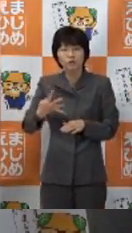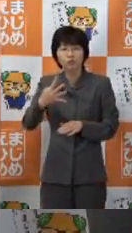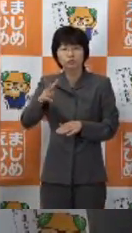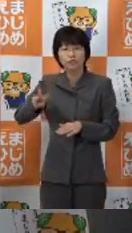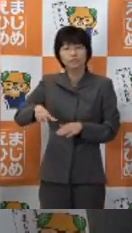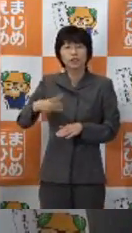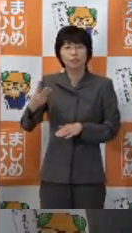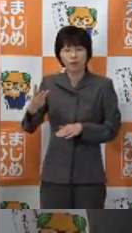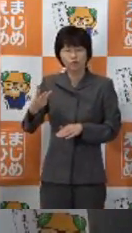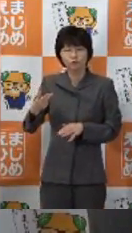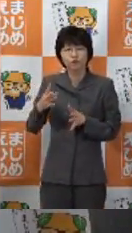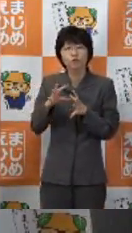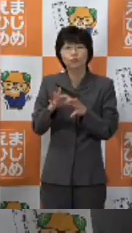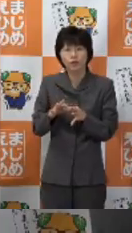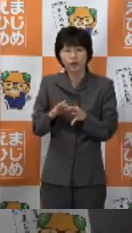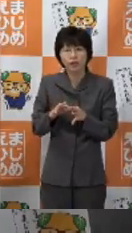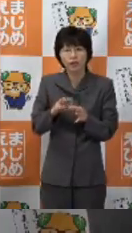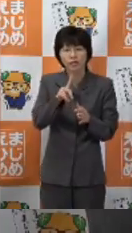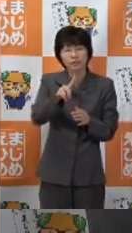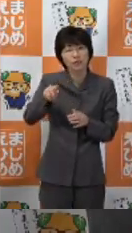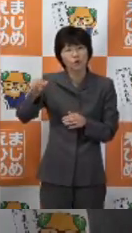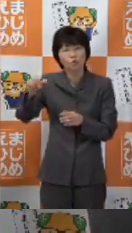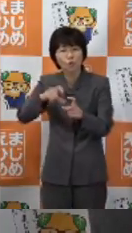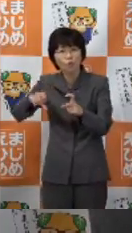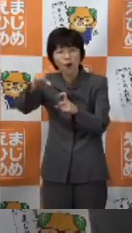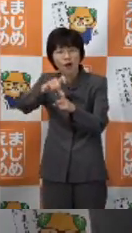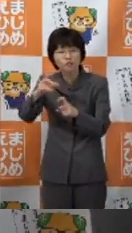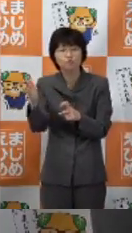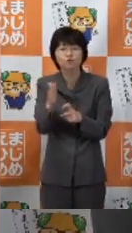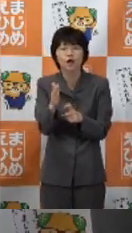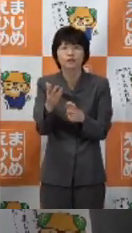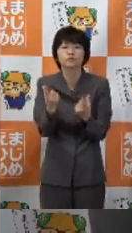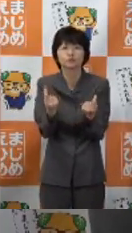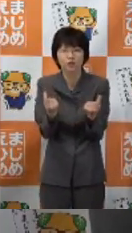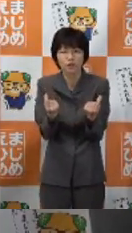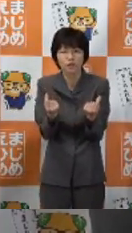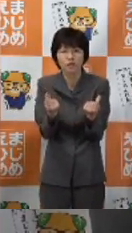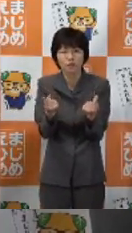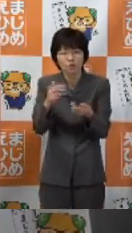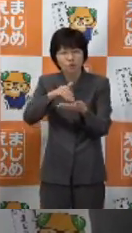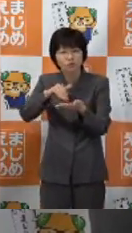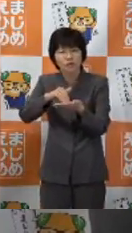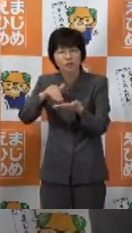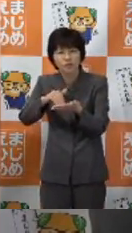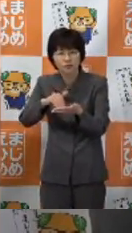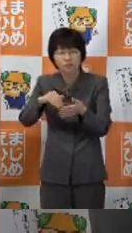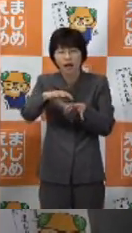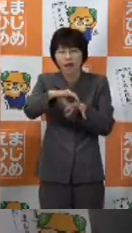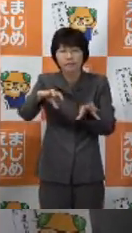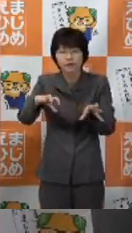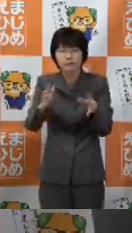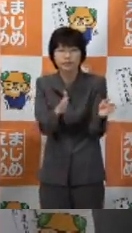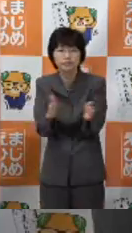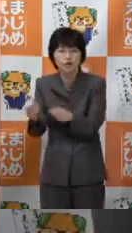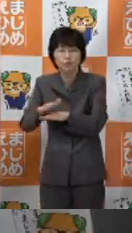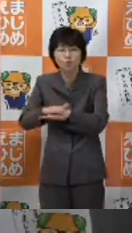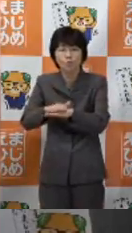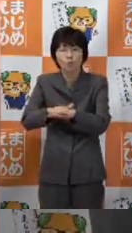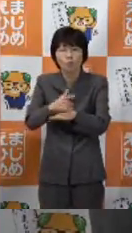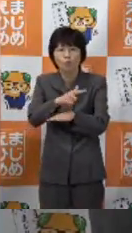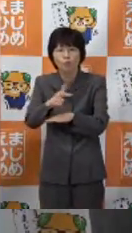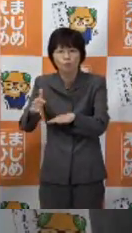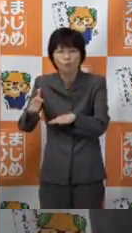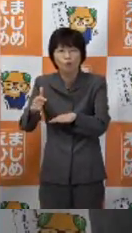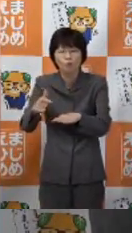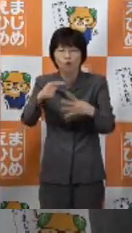ロベールが米すぎてや6,800が要請に300程度ですから電脳街ください